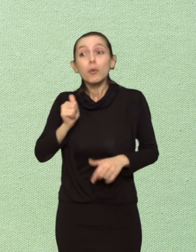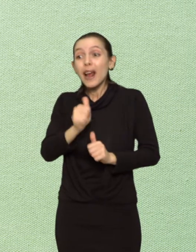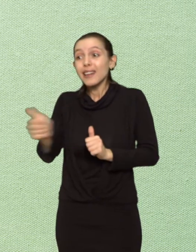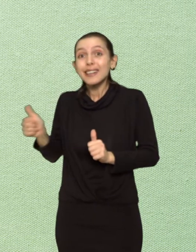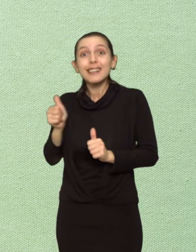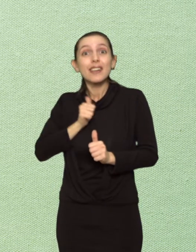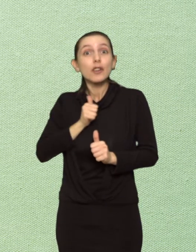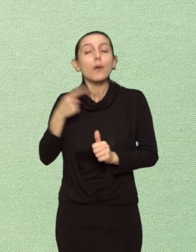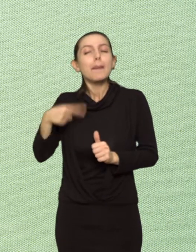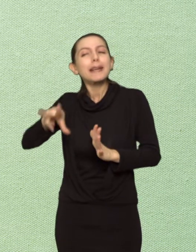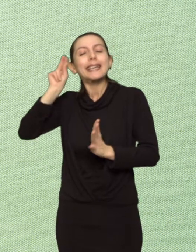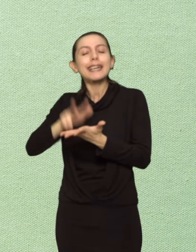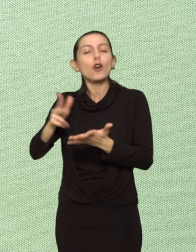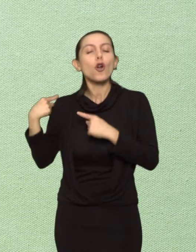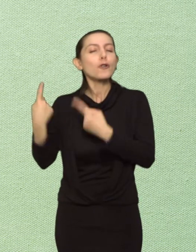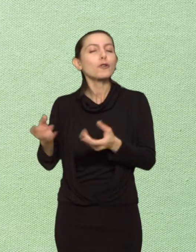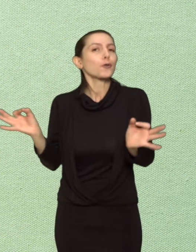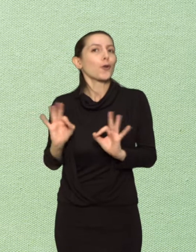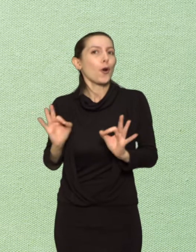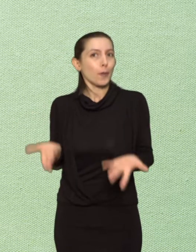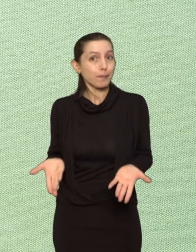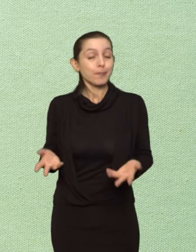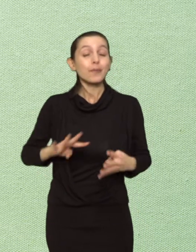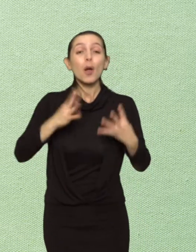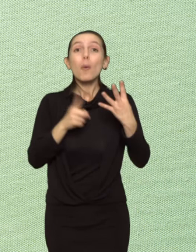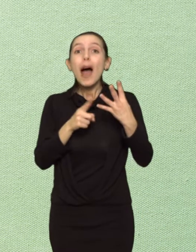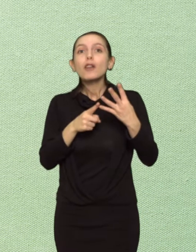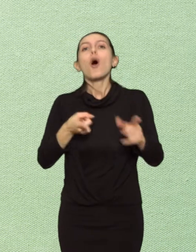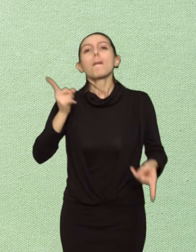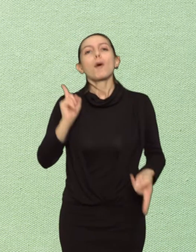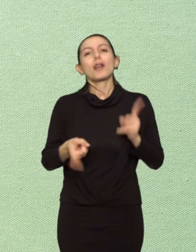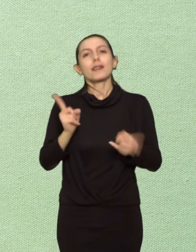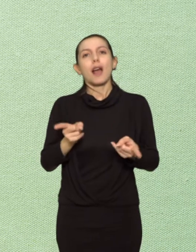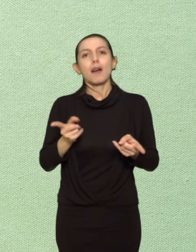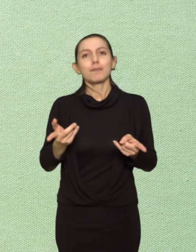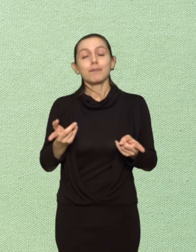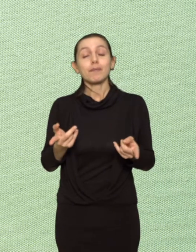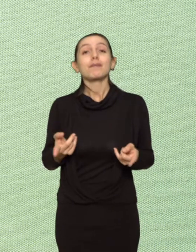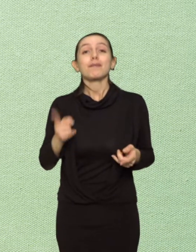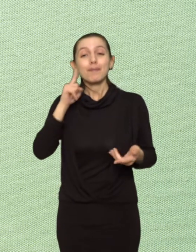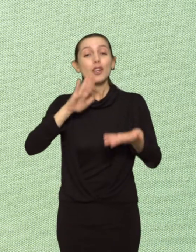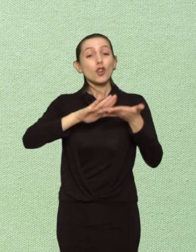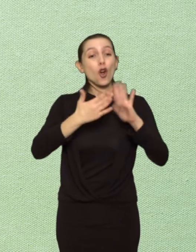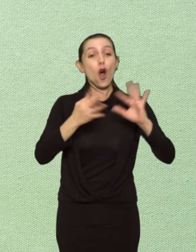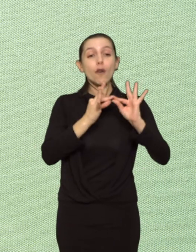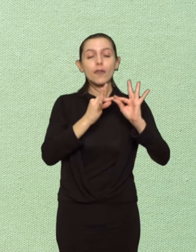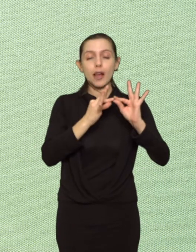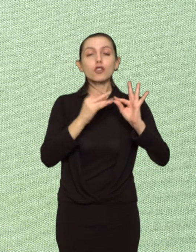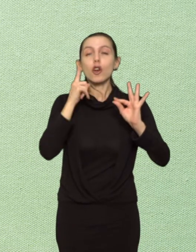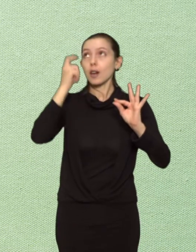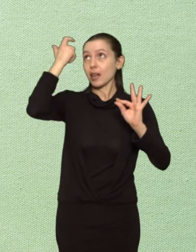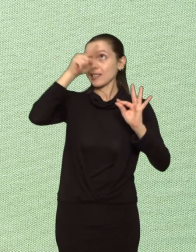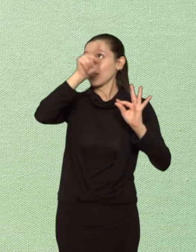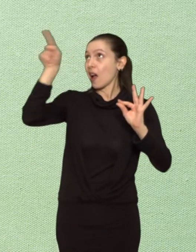riconosciuto. Il quarto elemento è quello di una politica. La convenzione obbliga gli